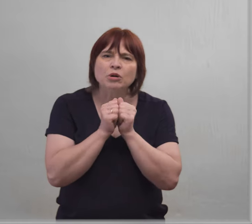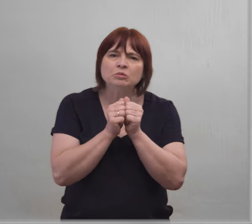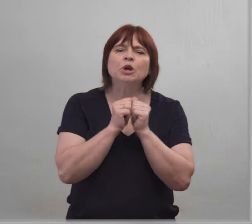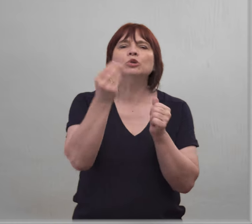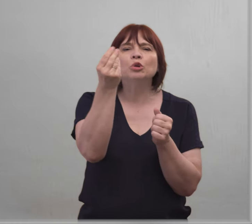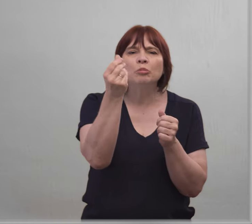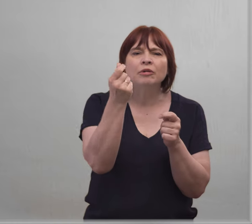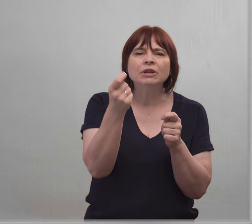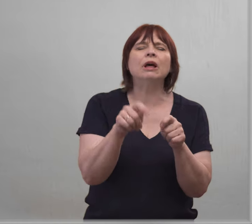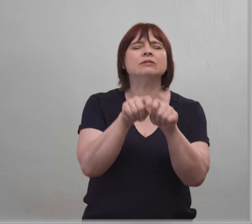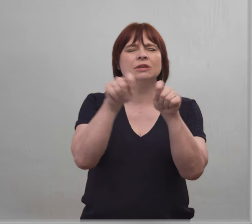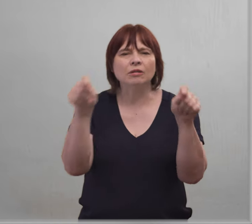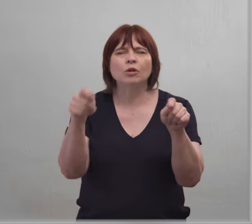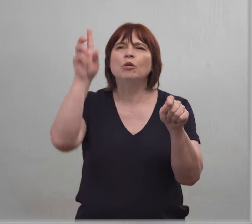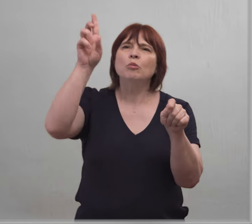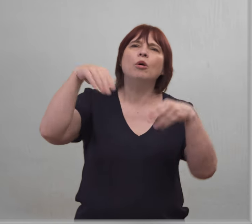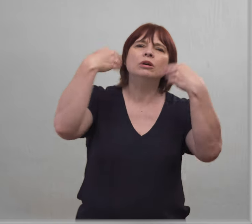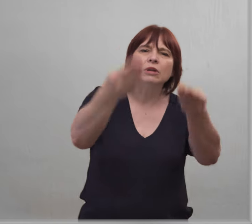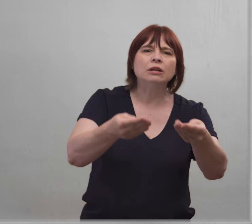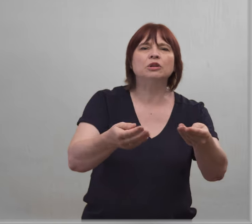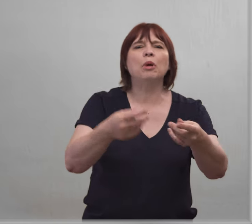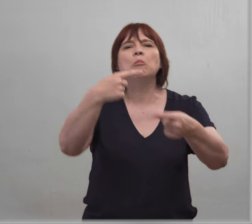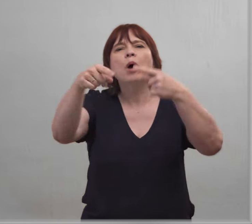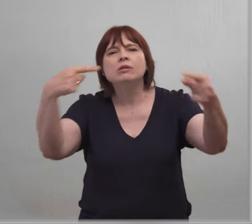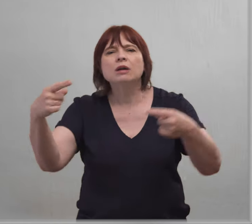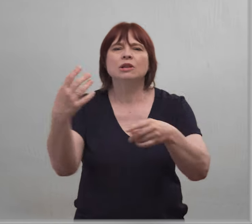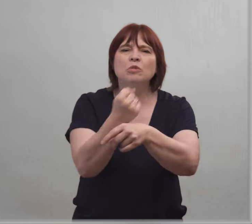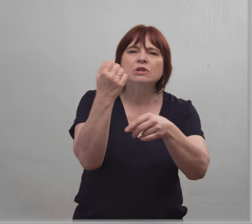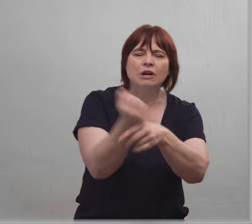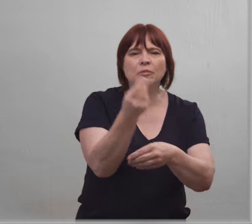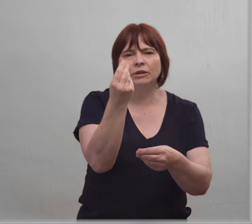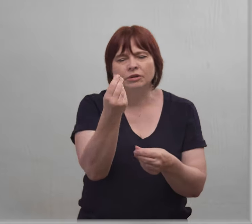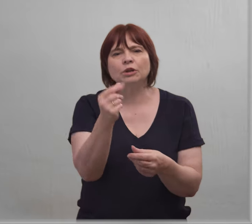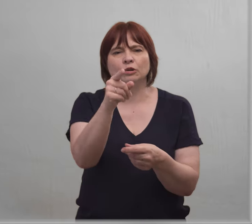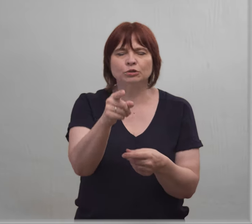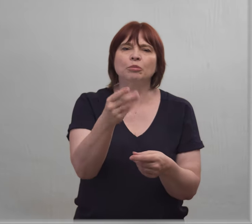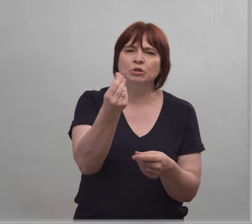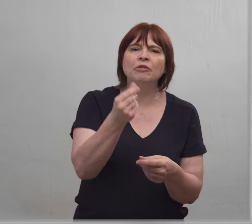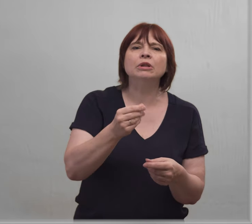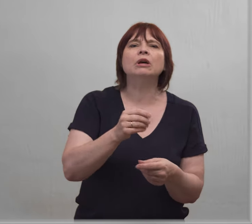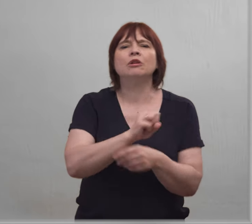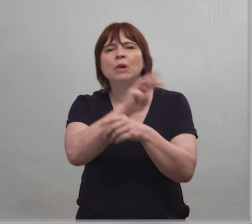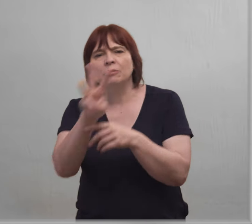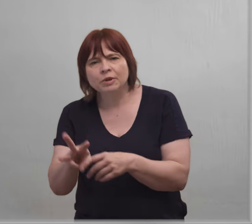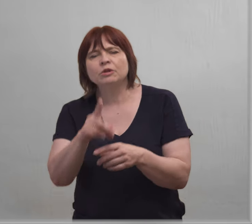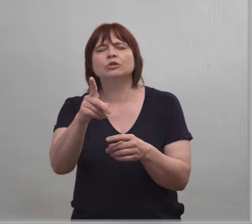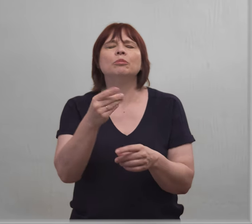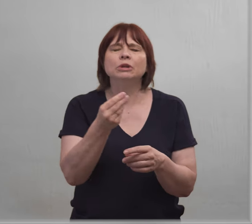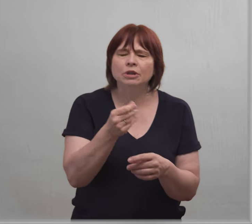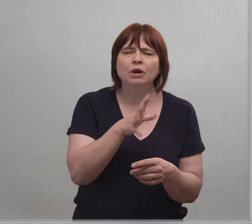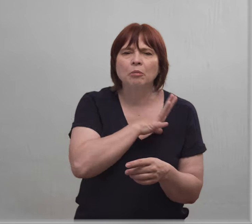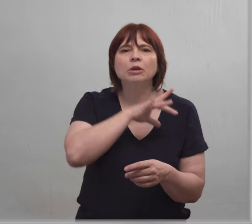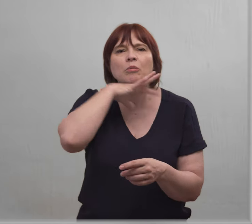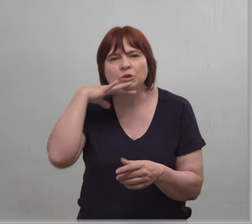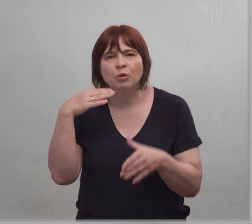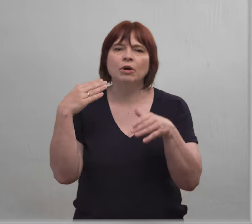были открыты, Господь, Боже милостивый, чтобы Гульжанат, она это увидела в своей жизни и прославила Тебя, наш дорогой Господь.